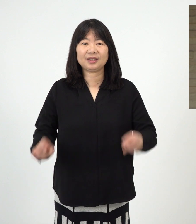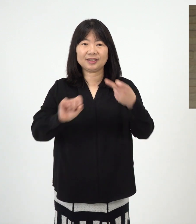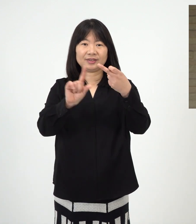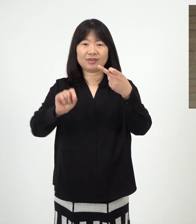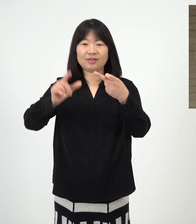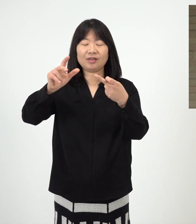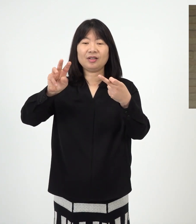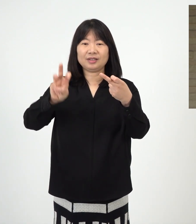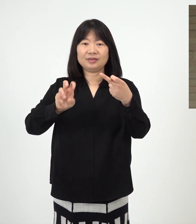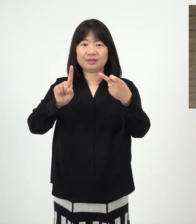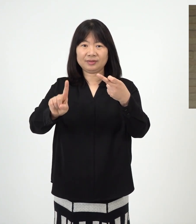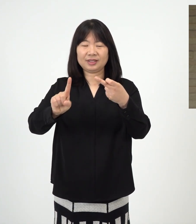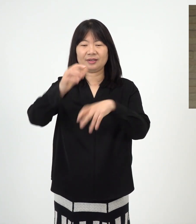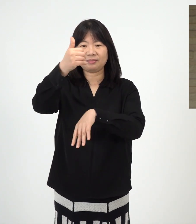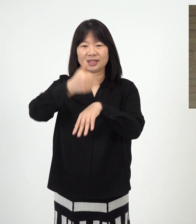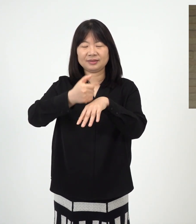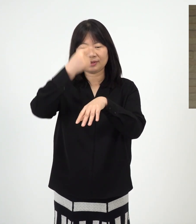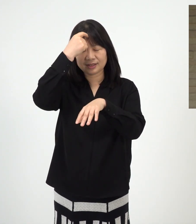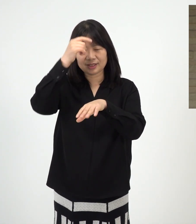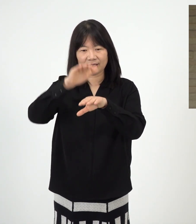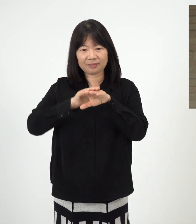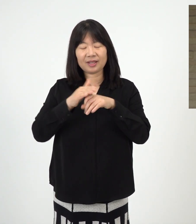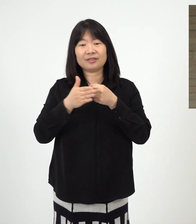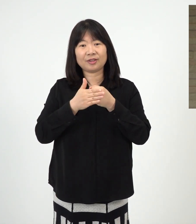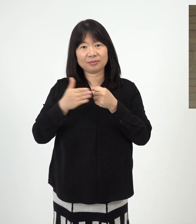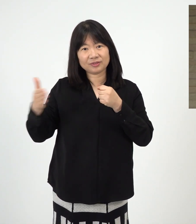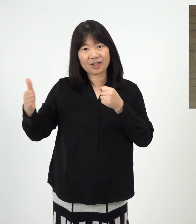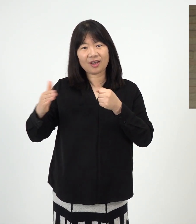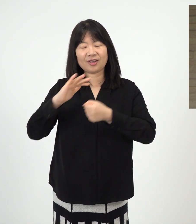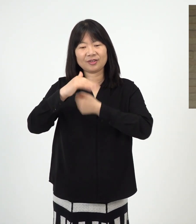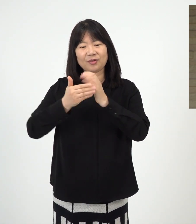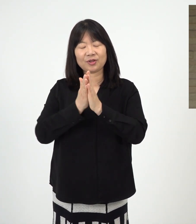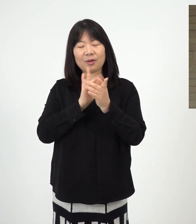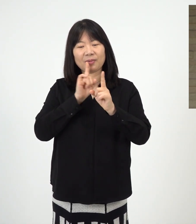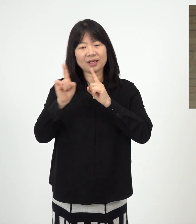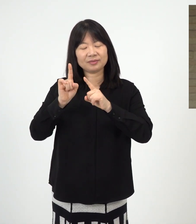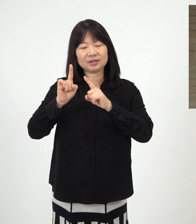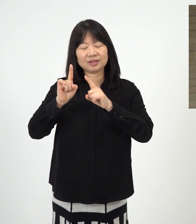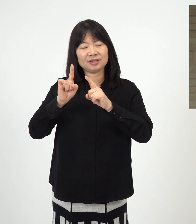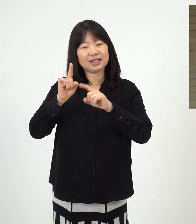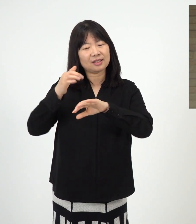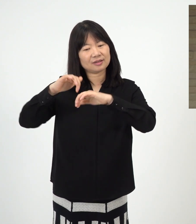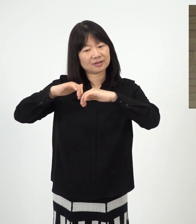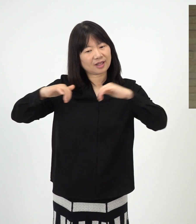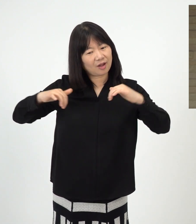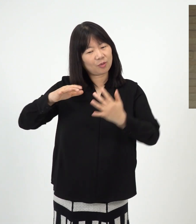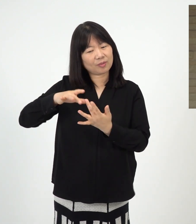송구영신 예배에서 본문을 좀 특별히 따로 택할까 하다가